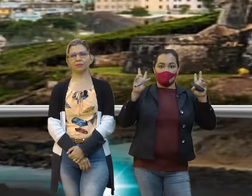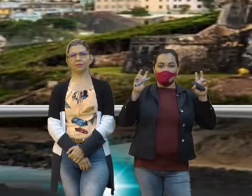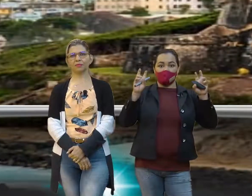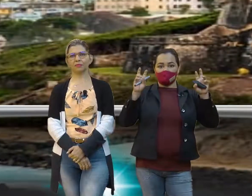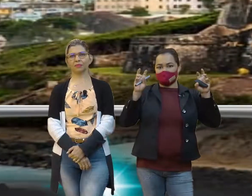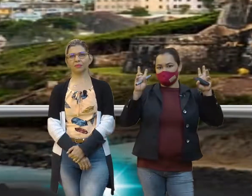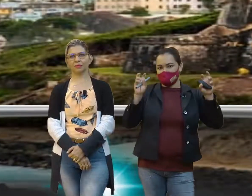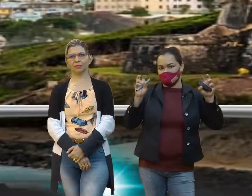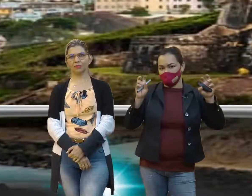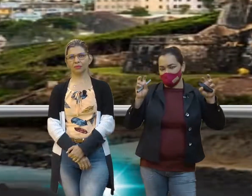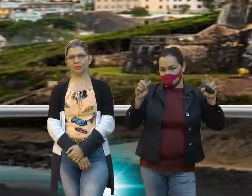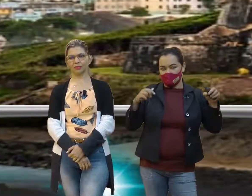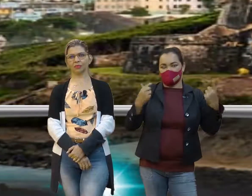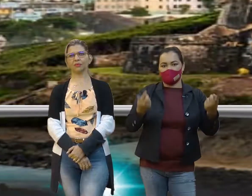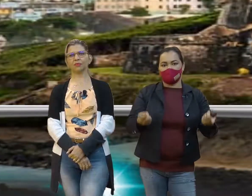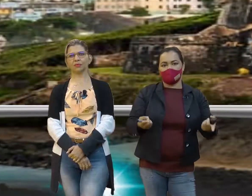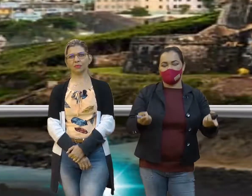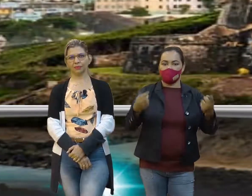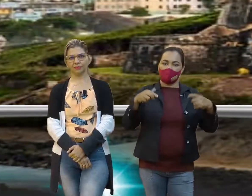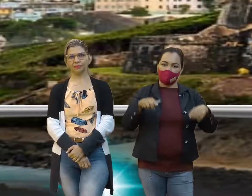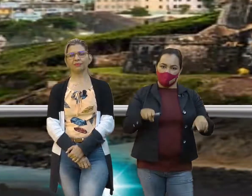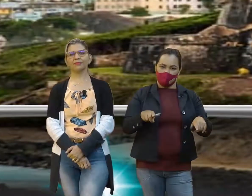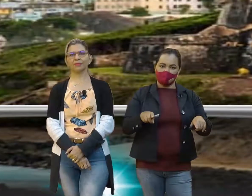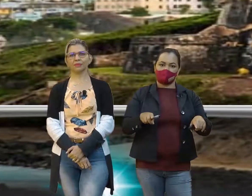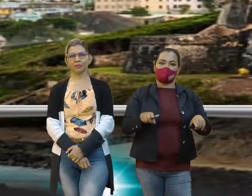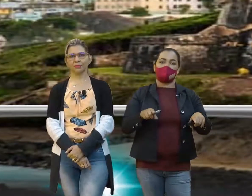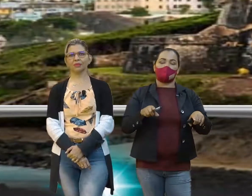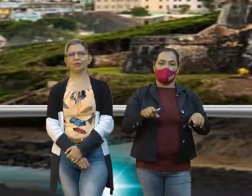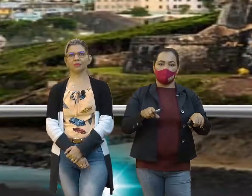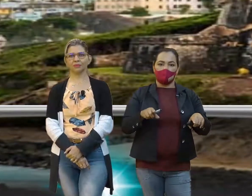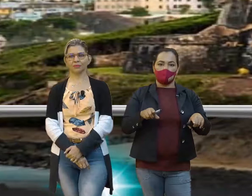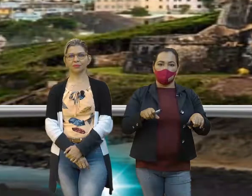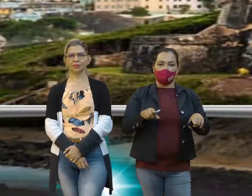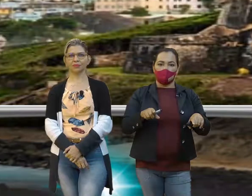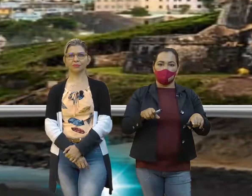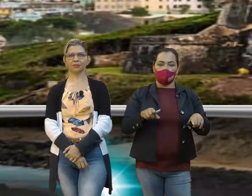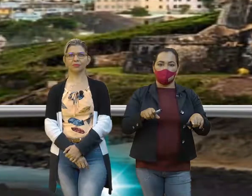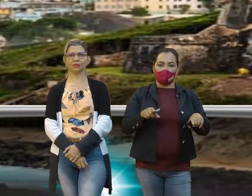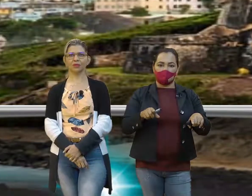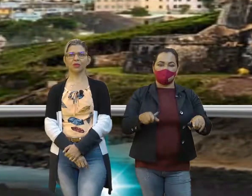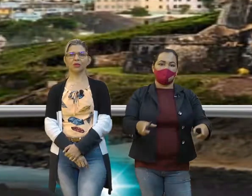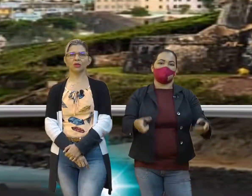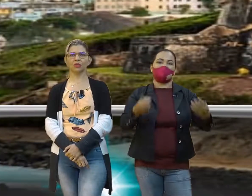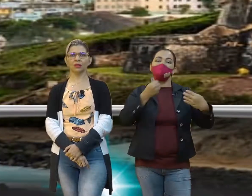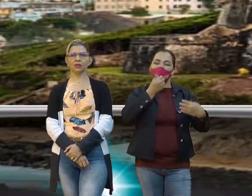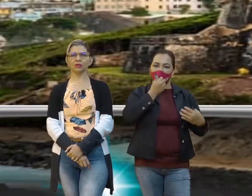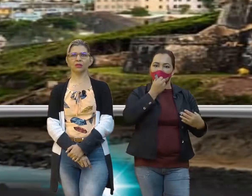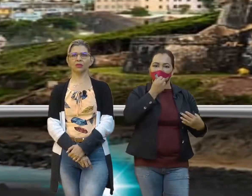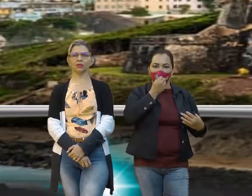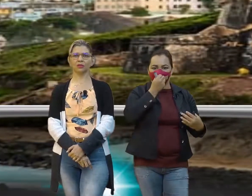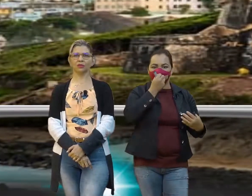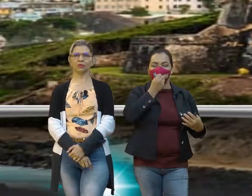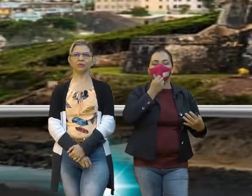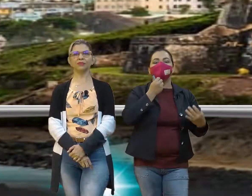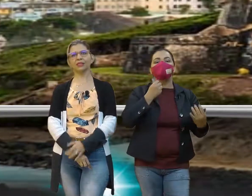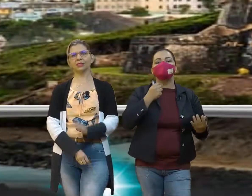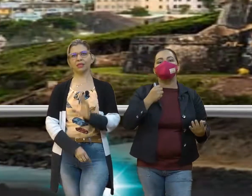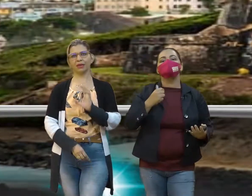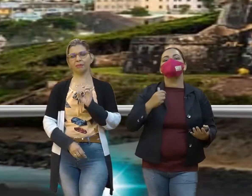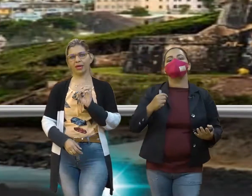acabou adotando Porto Rico como o dependente,